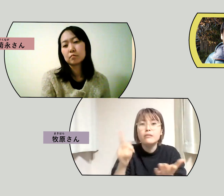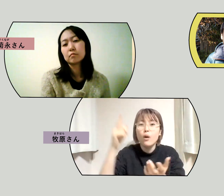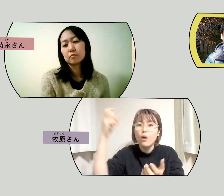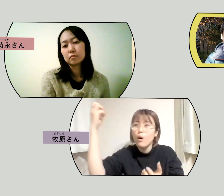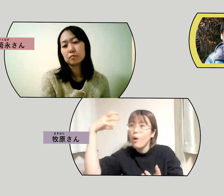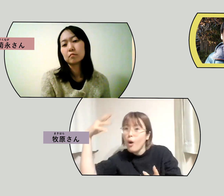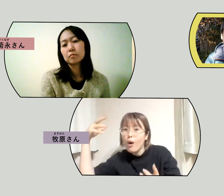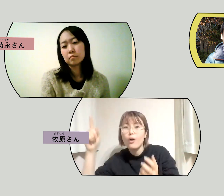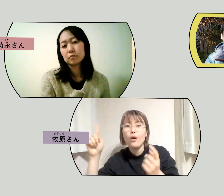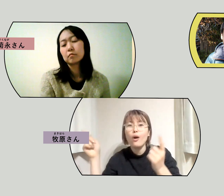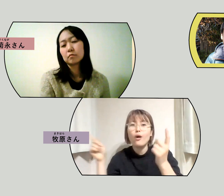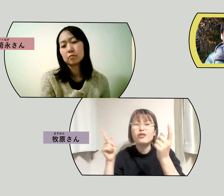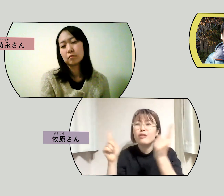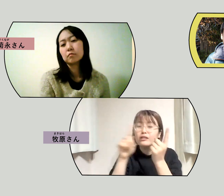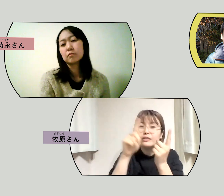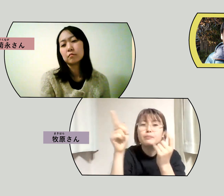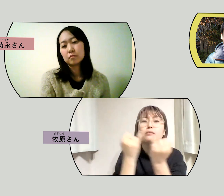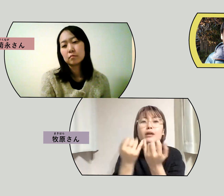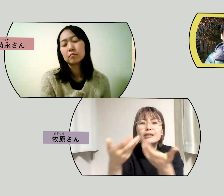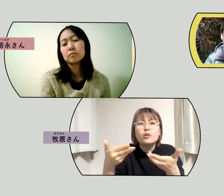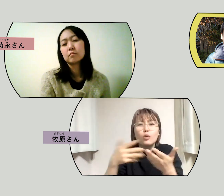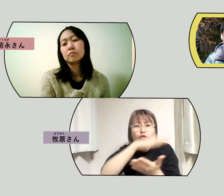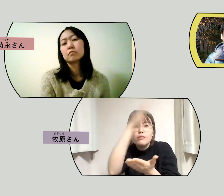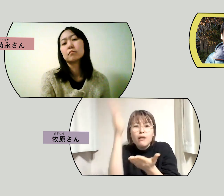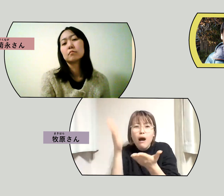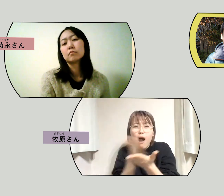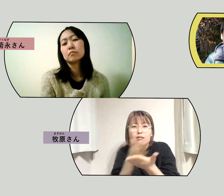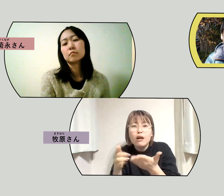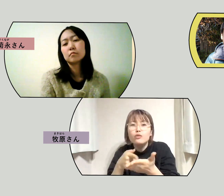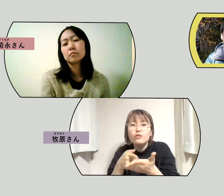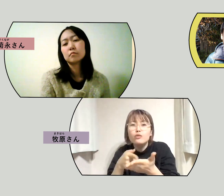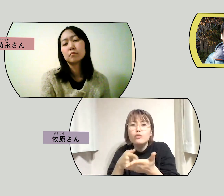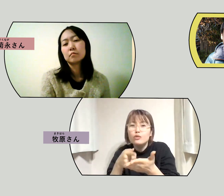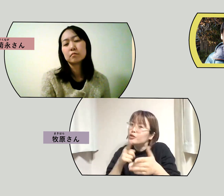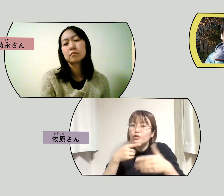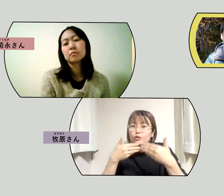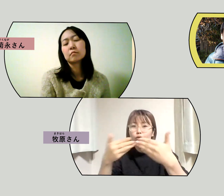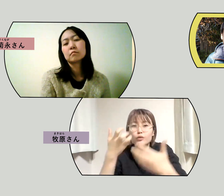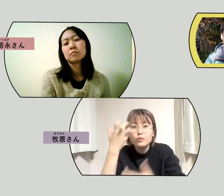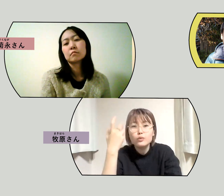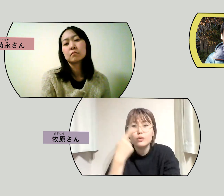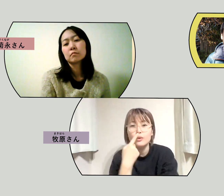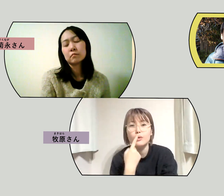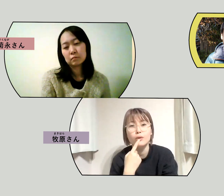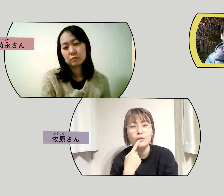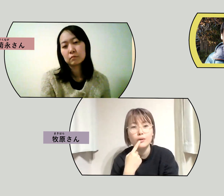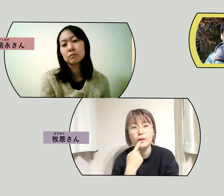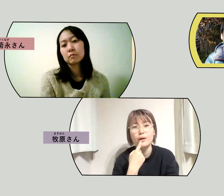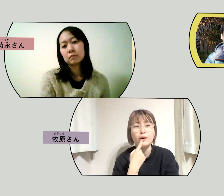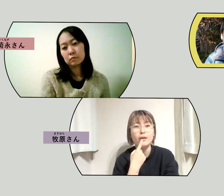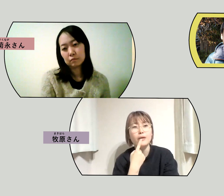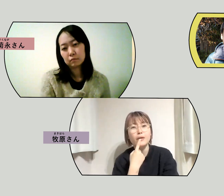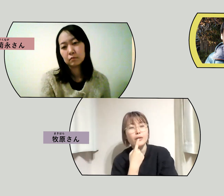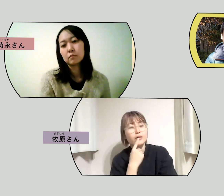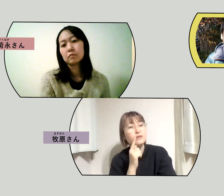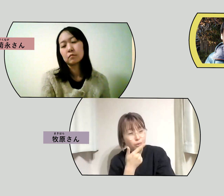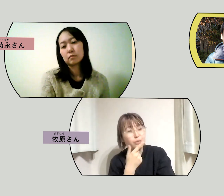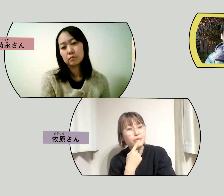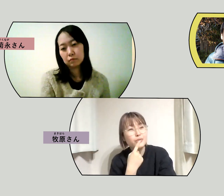振動から地震や外からの何かなどを判断していく世界になっていくので